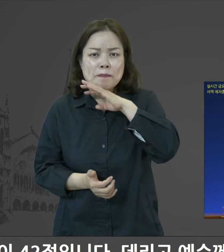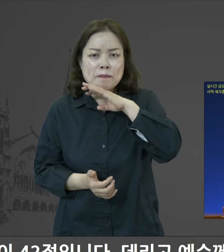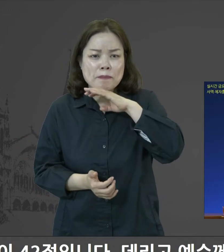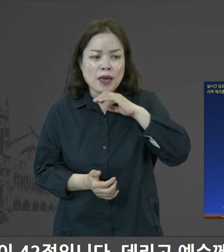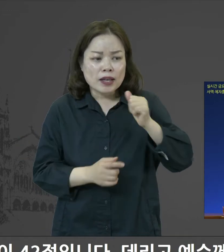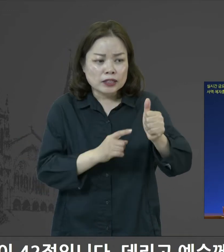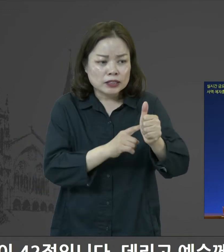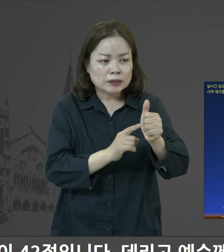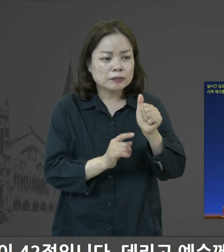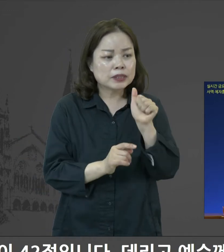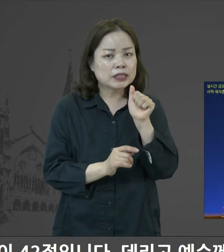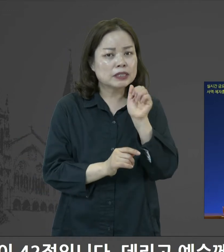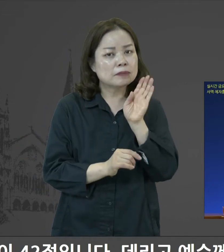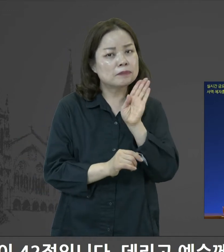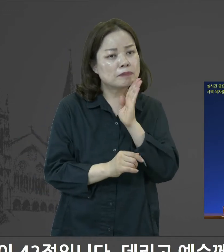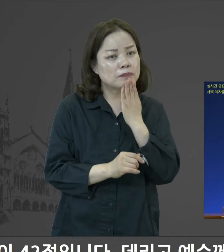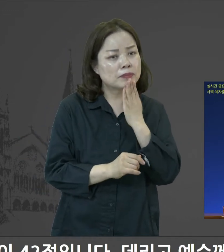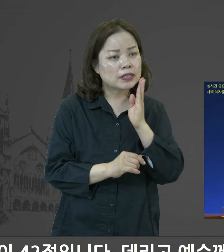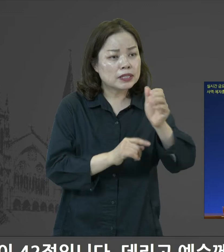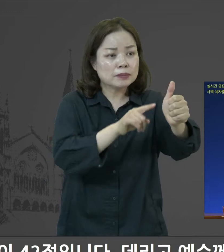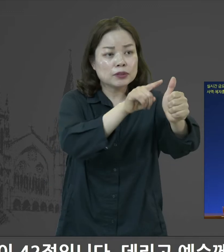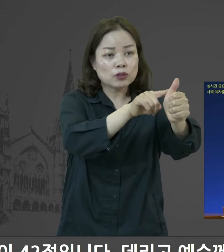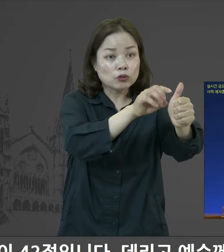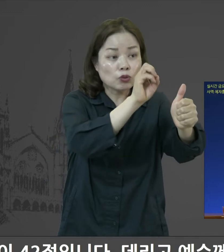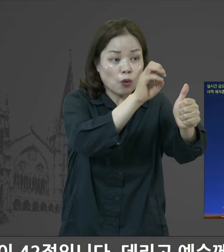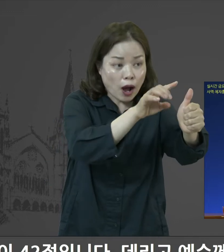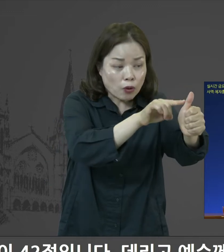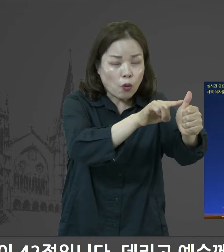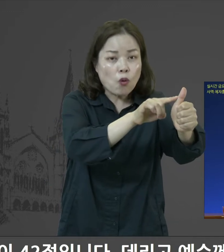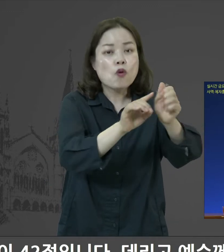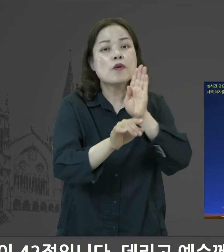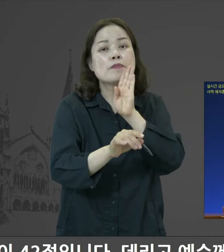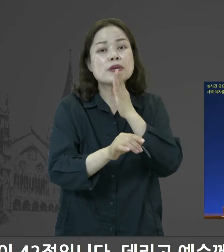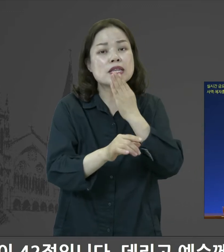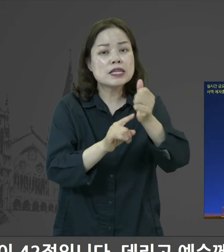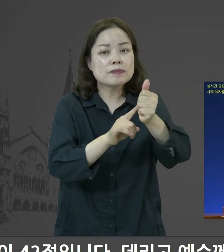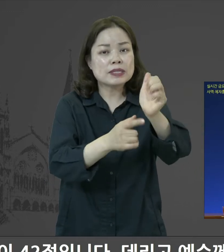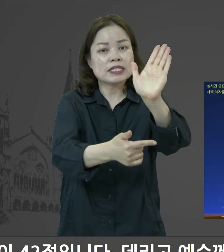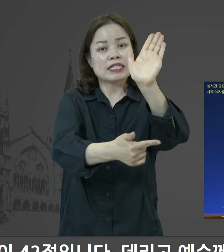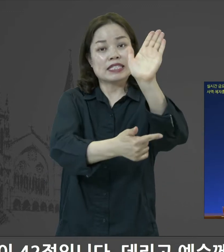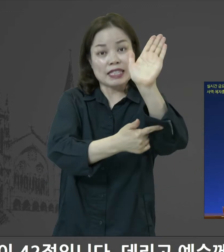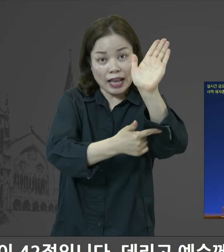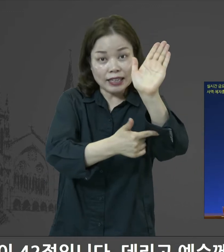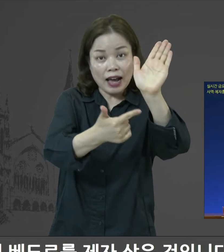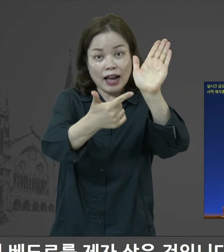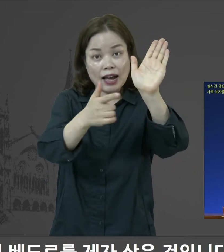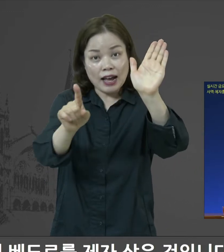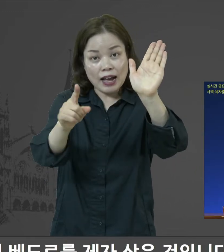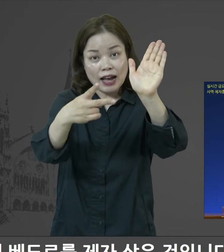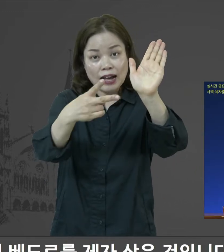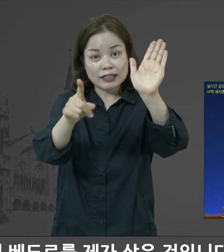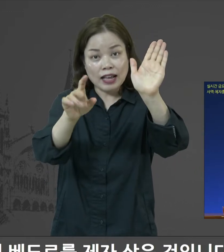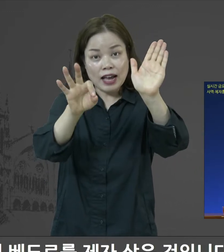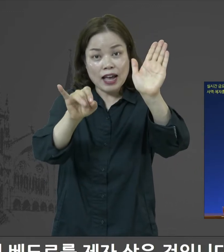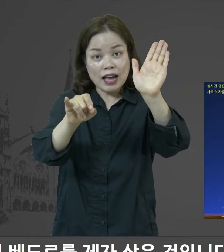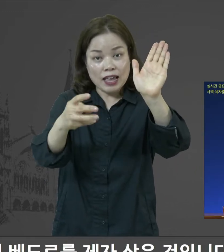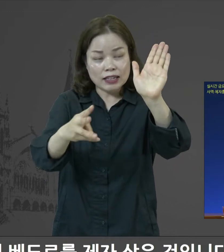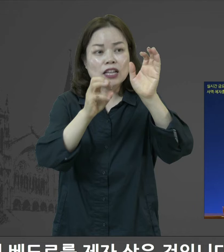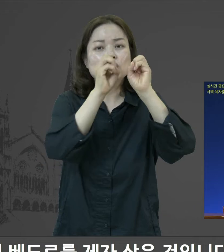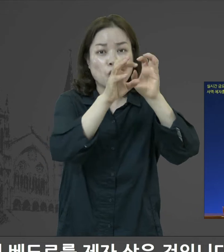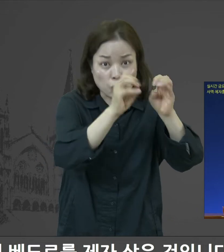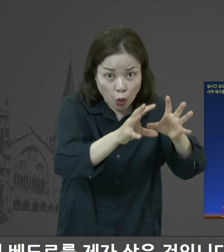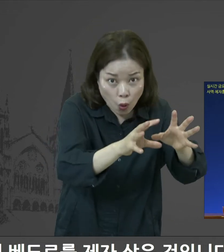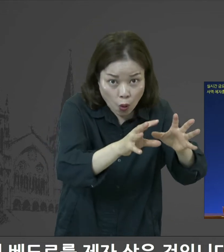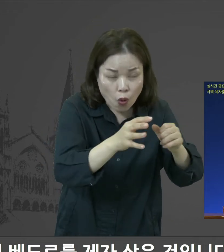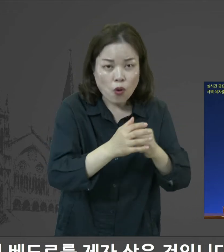빌립을 전도하고 빌립이 전도한 나다나엘까지 온 겁니다. 그러니까 이게 안드레로부터 시작하면 안드레가 베드로, 베드로가 어쩌면